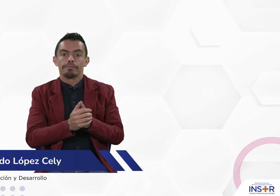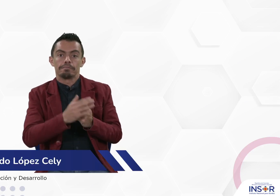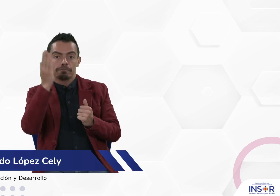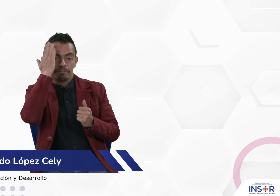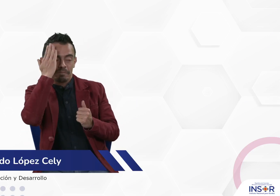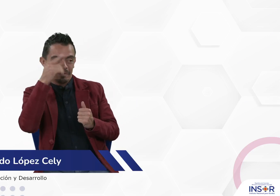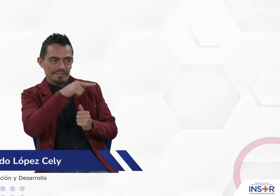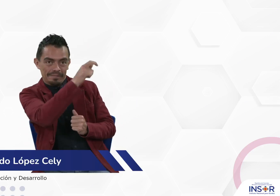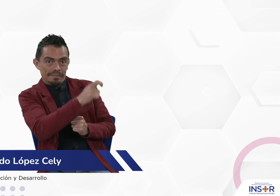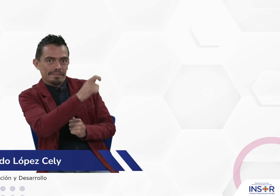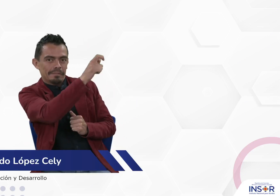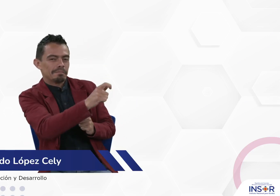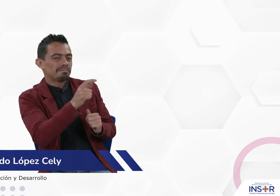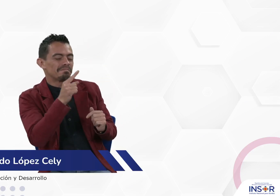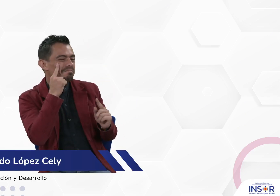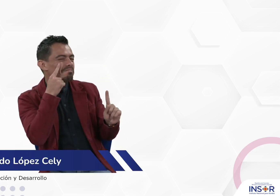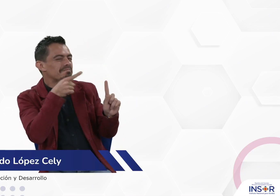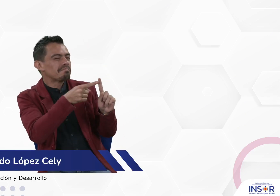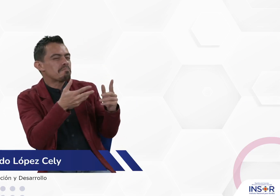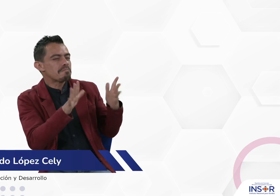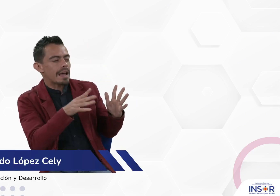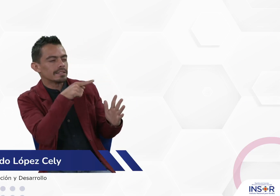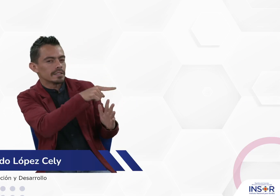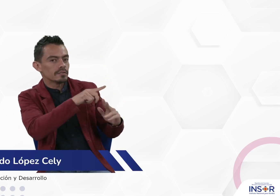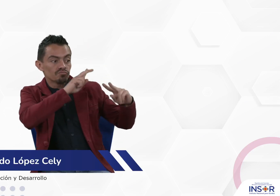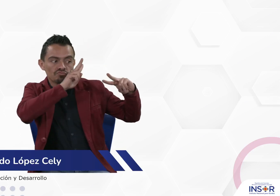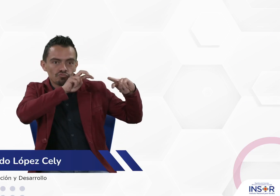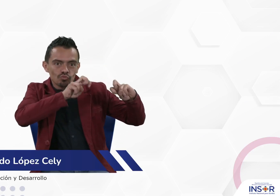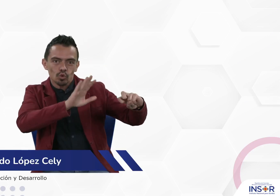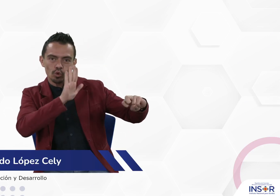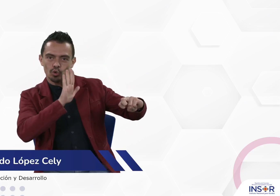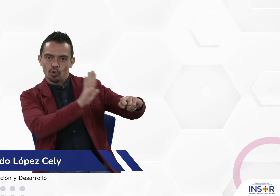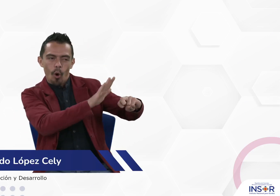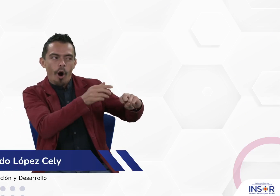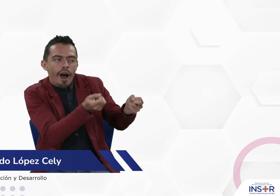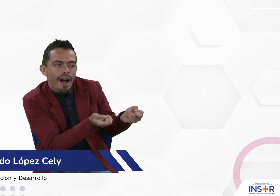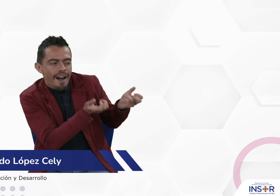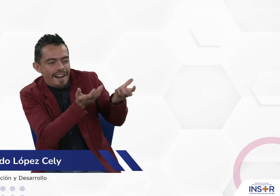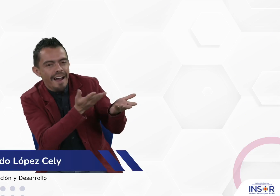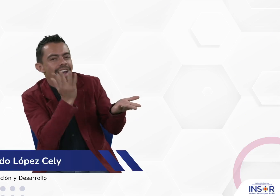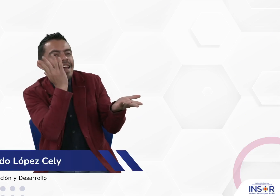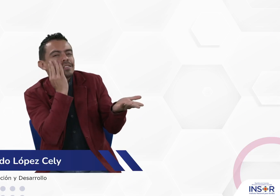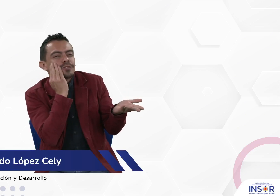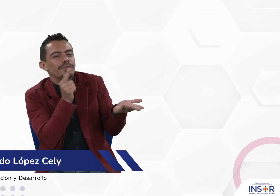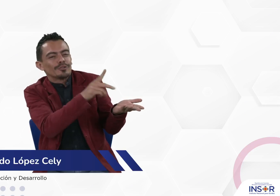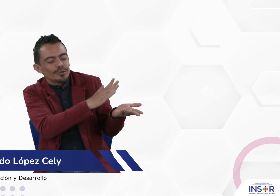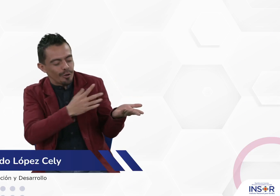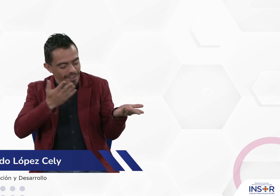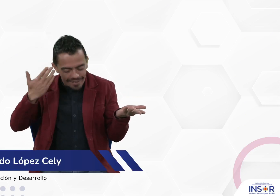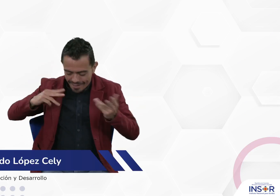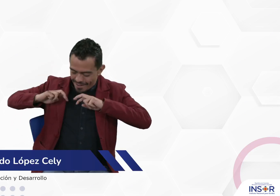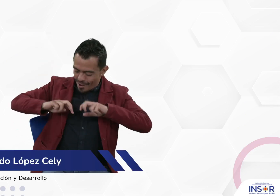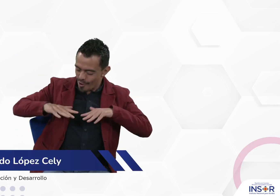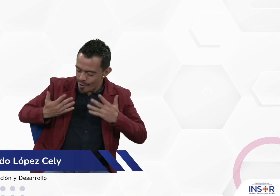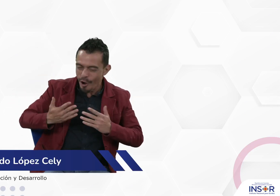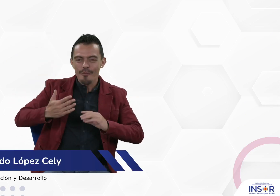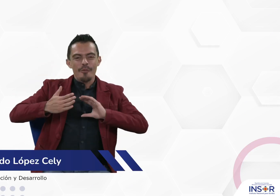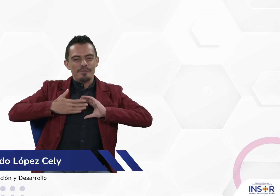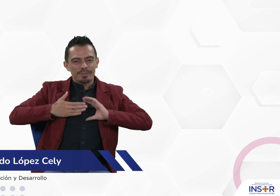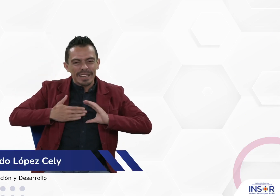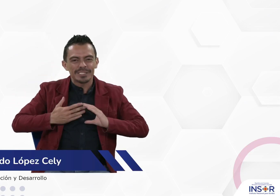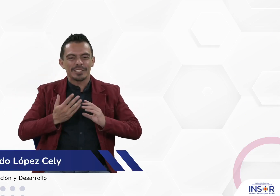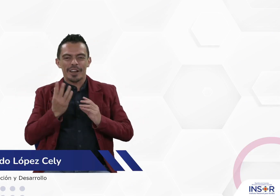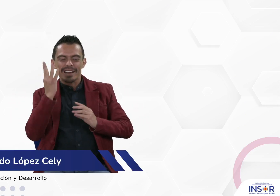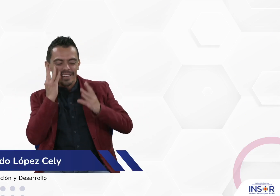de hoy es que vamos a trabajar una metodología que será de la siguiente manera. Cada uno de ellos nos va a contar sobre sus